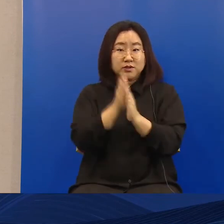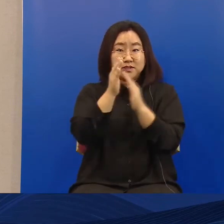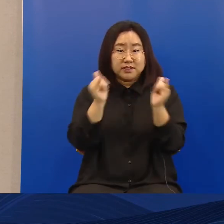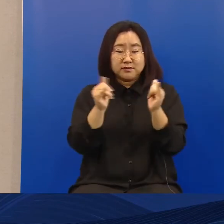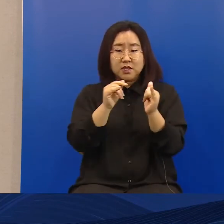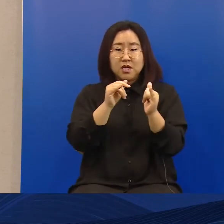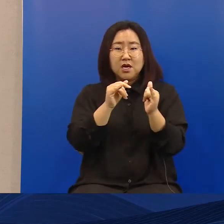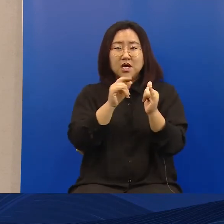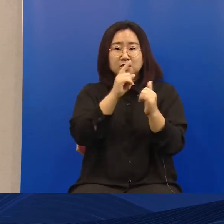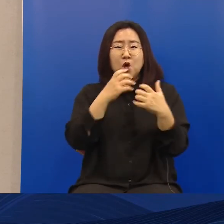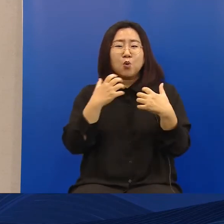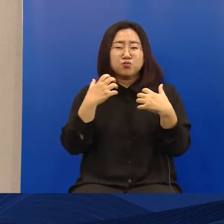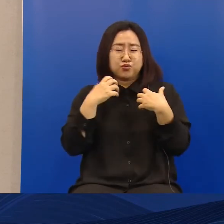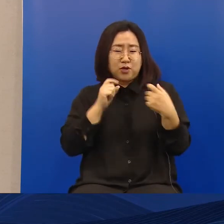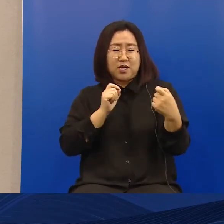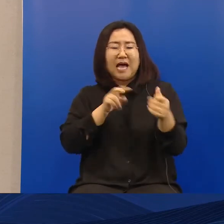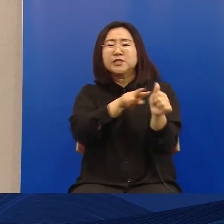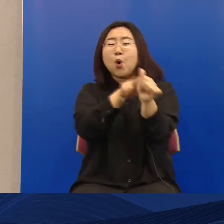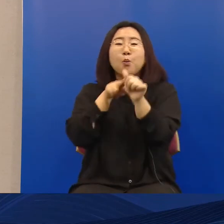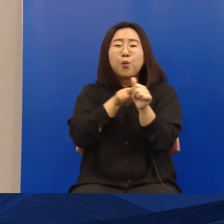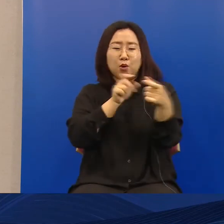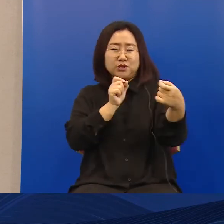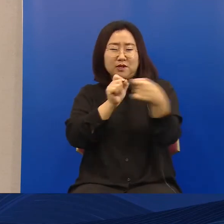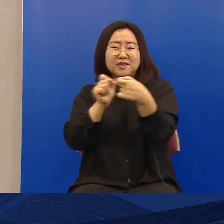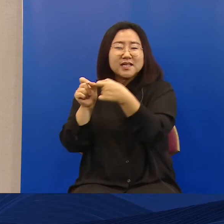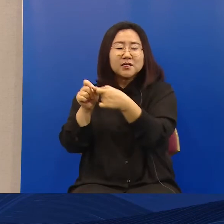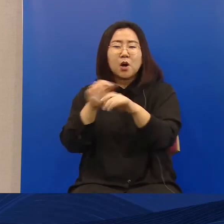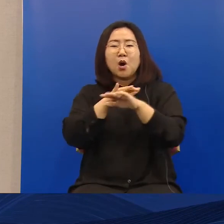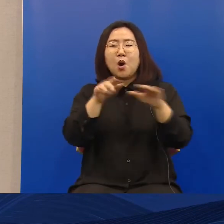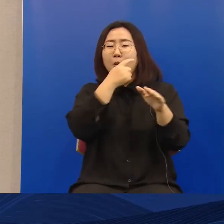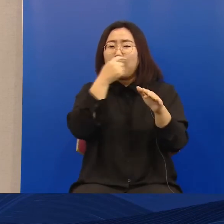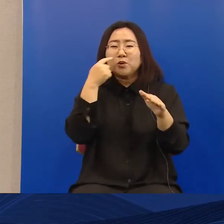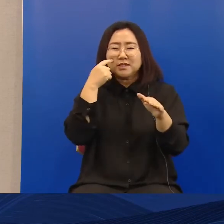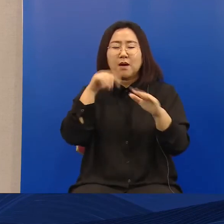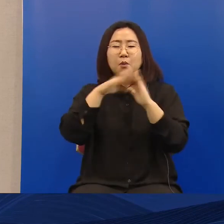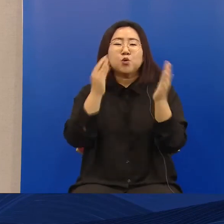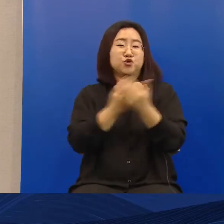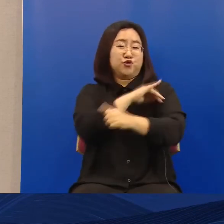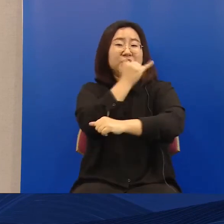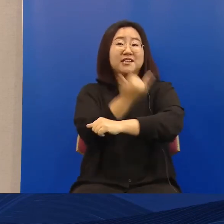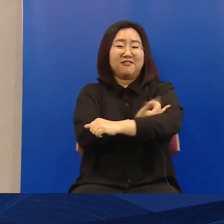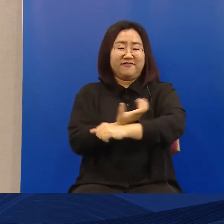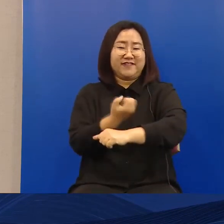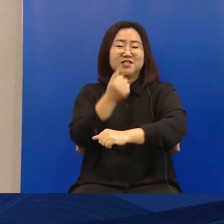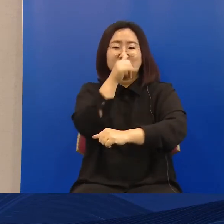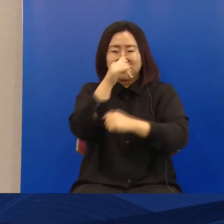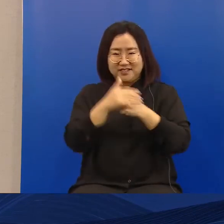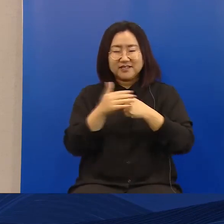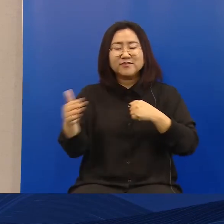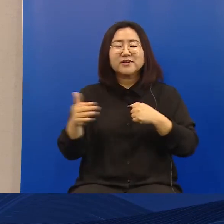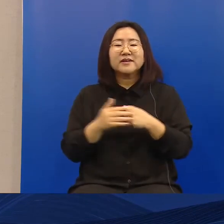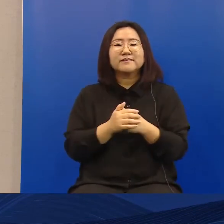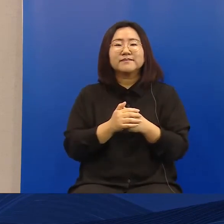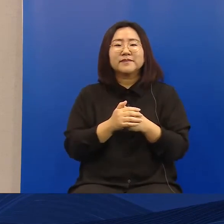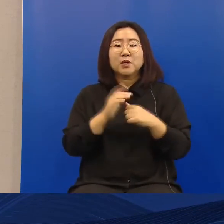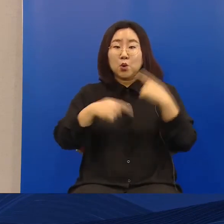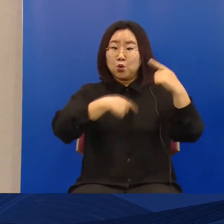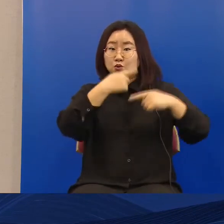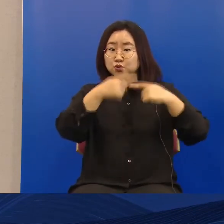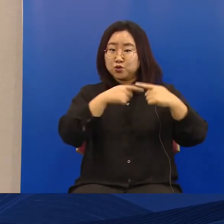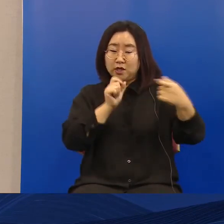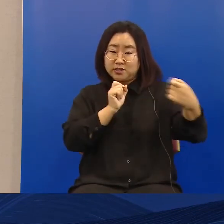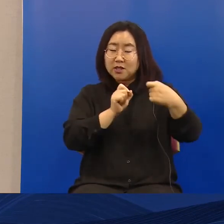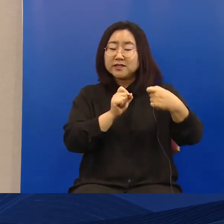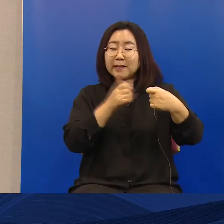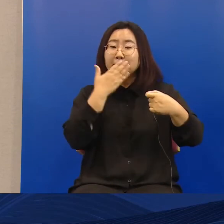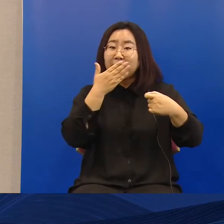시민이 정보에 평등하게 접근할 수 있도록 보장하는 겁니다. 우리 모두가 누리는 인권이죠. 그리고 수어로 액세스할